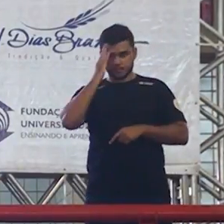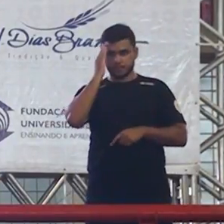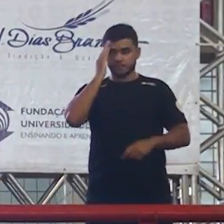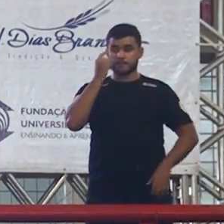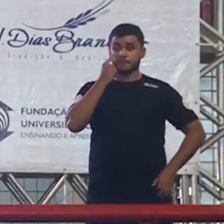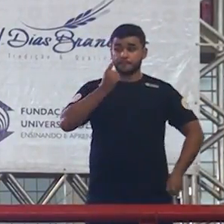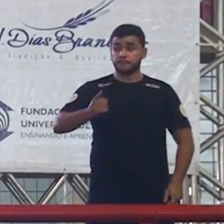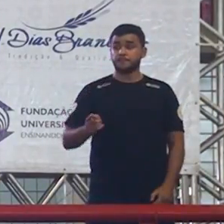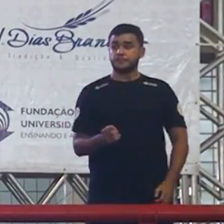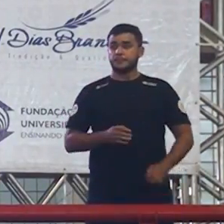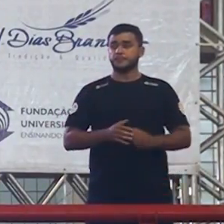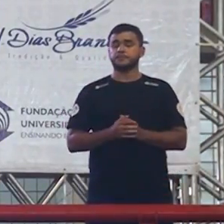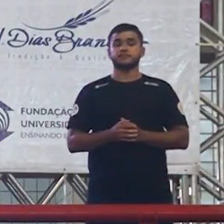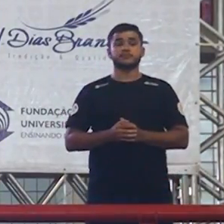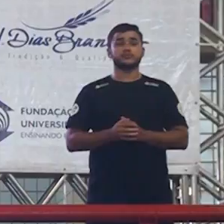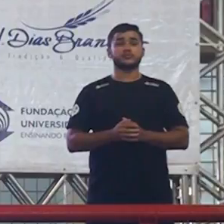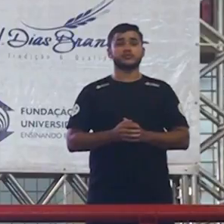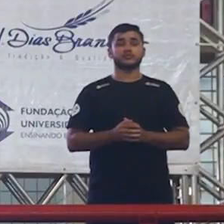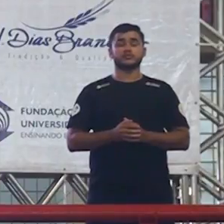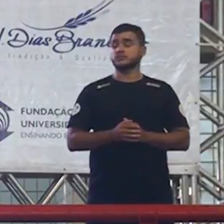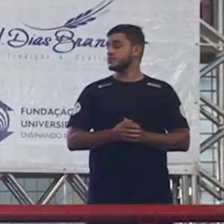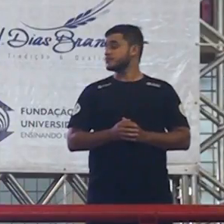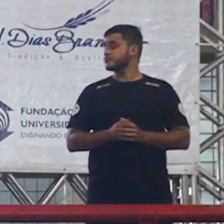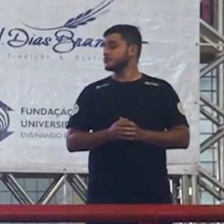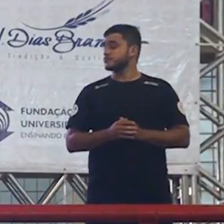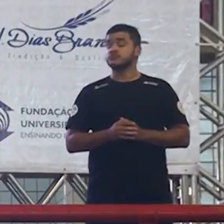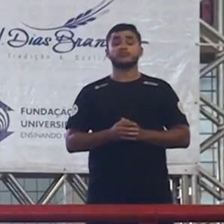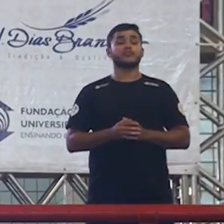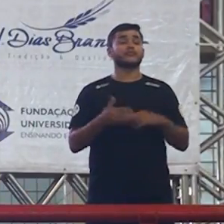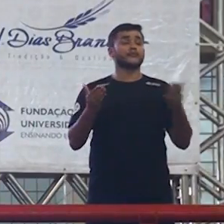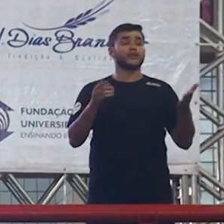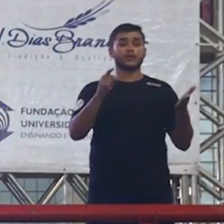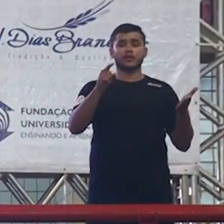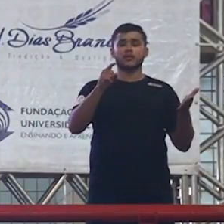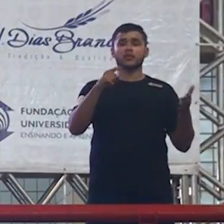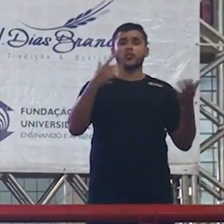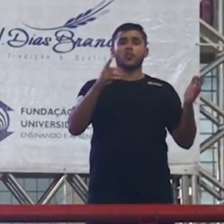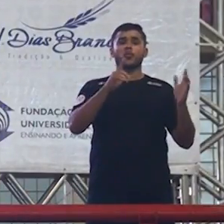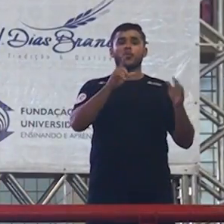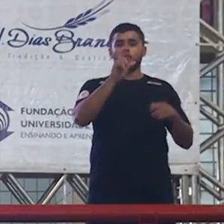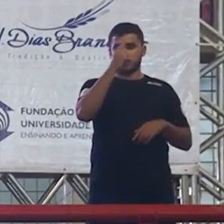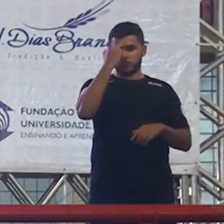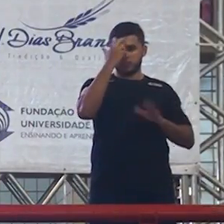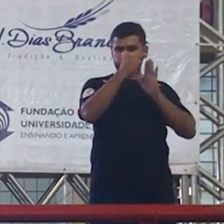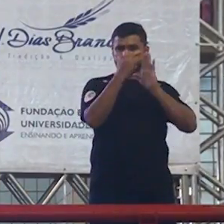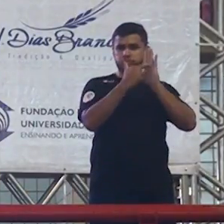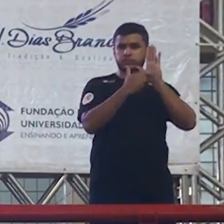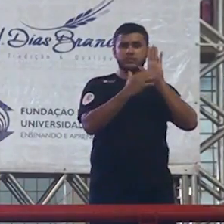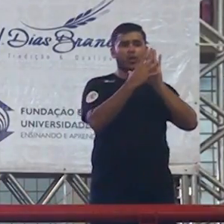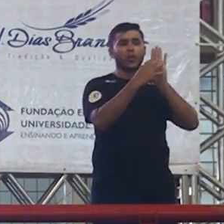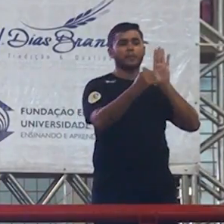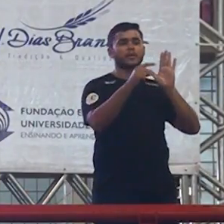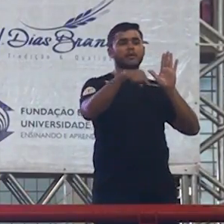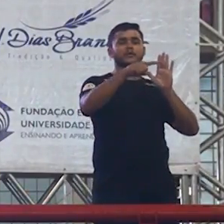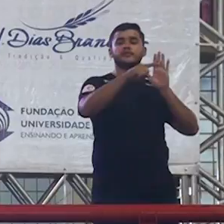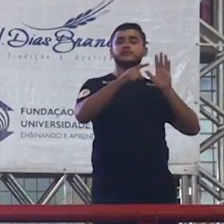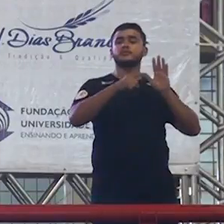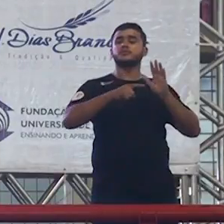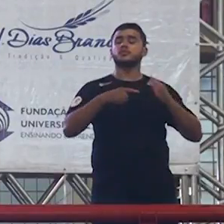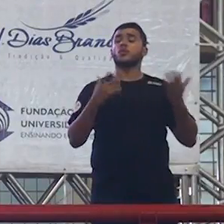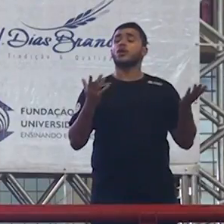ligado agora. Qual foi a segunda fórmula que eu pedi para vocês escreverem?